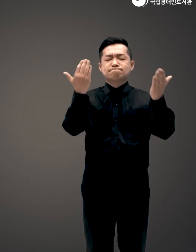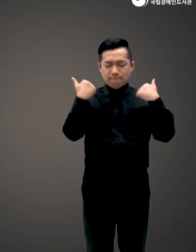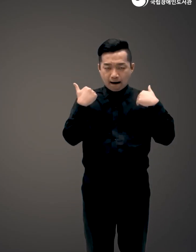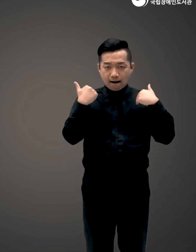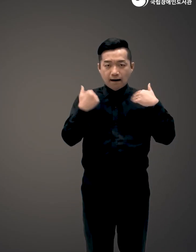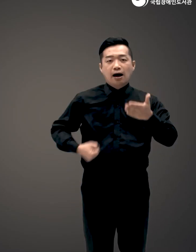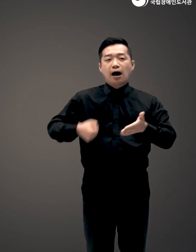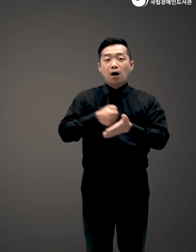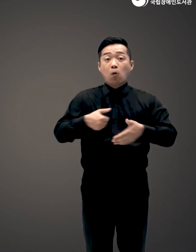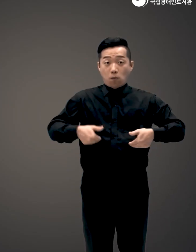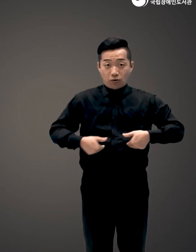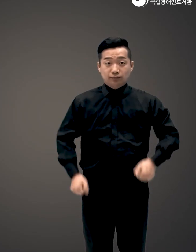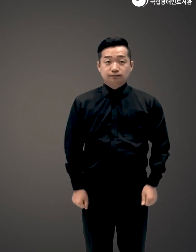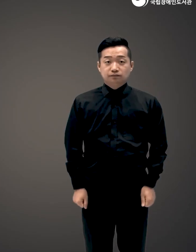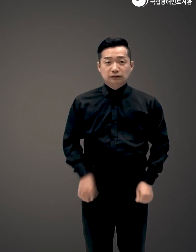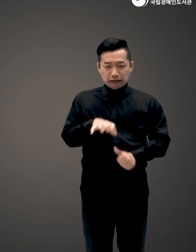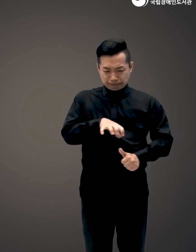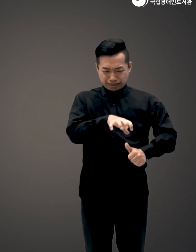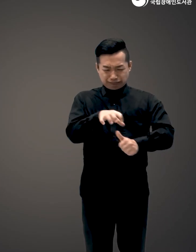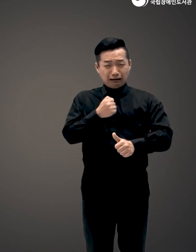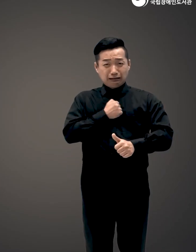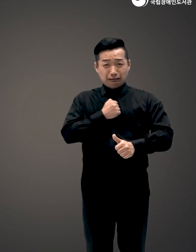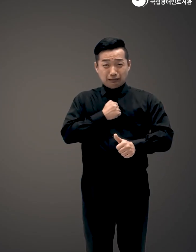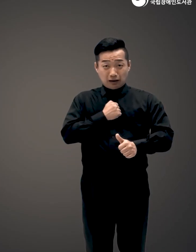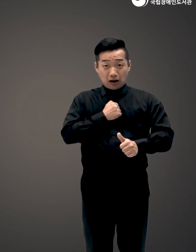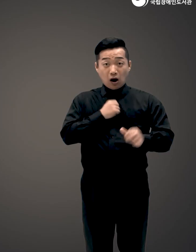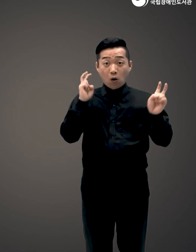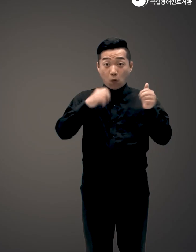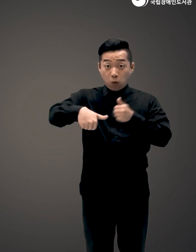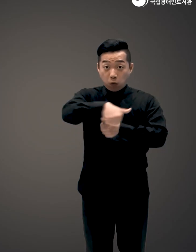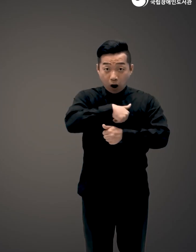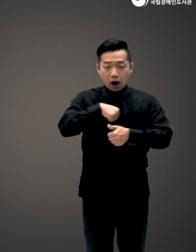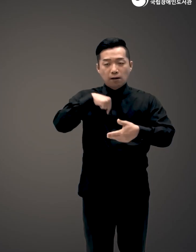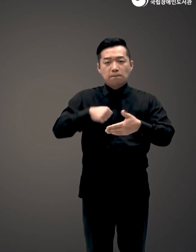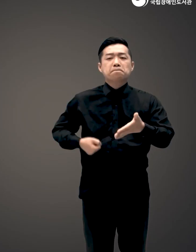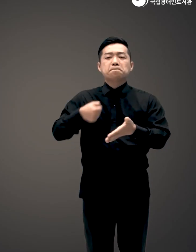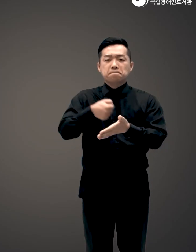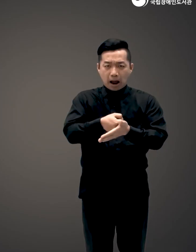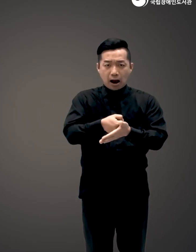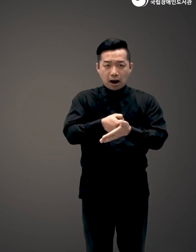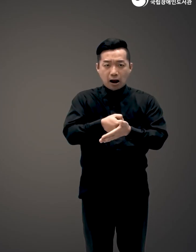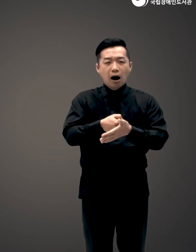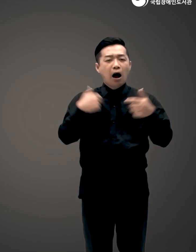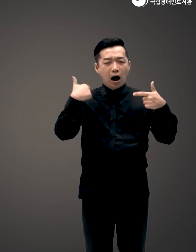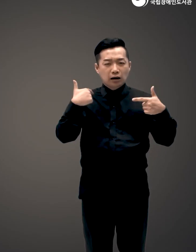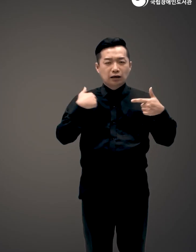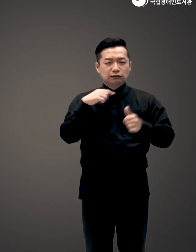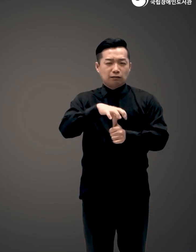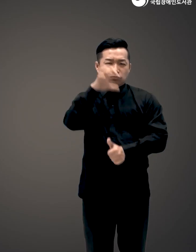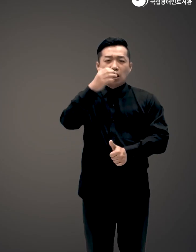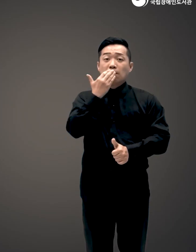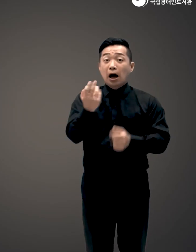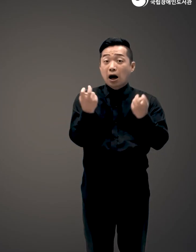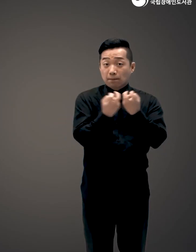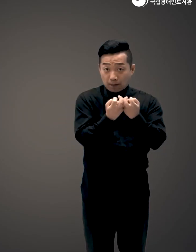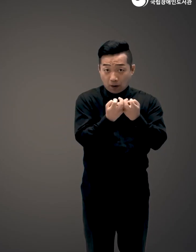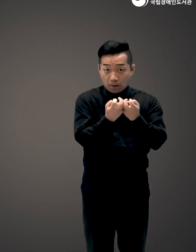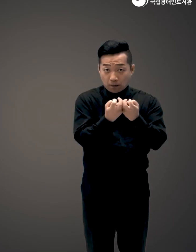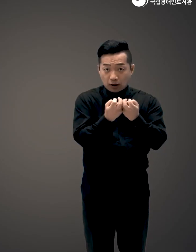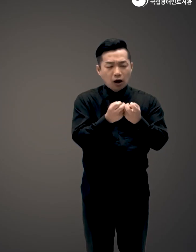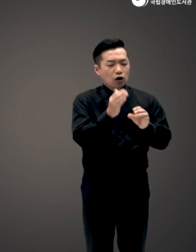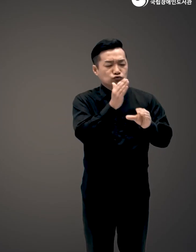됩니다. 폐쇄적이고 갑갑해 보이는 직장 환경도 마음먹기에 따라서는 언제든지 벗어날 수 있는